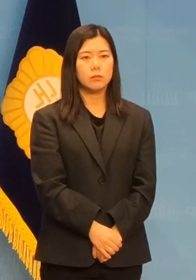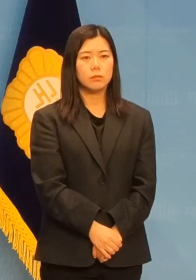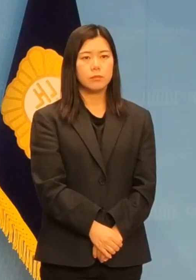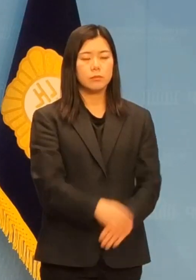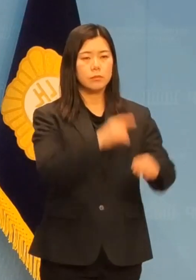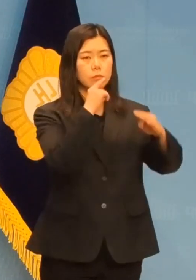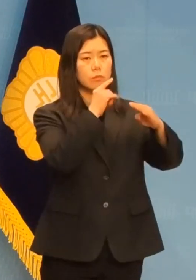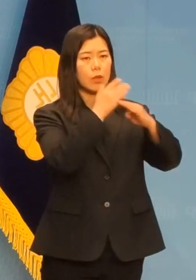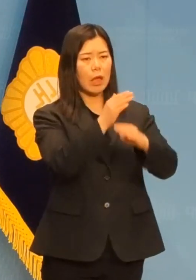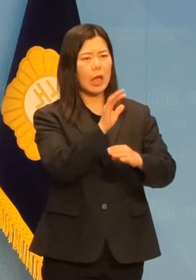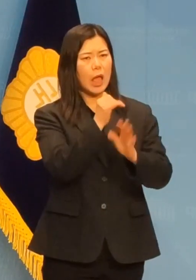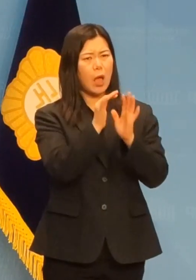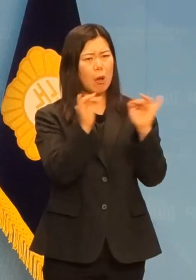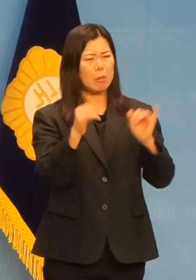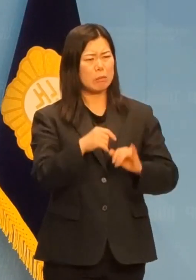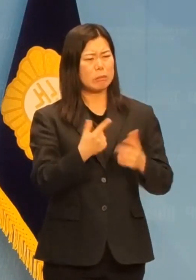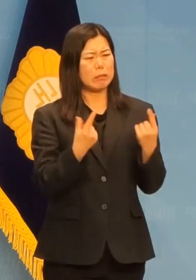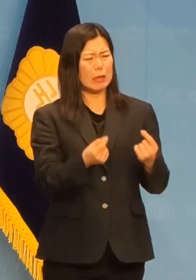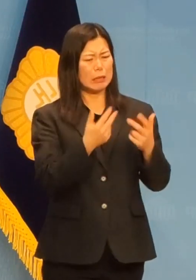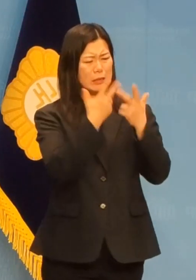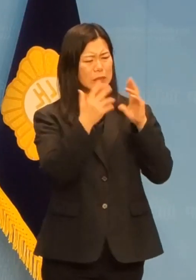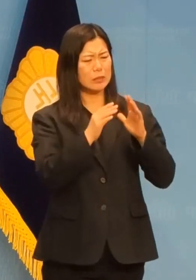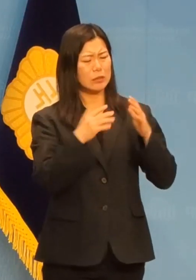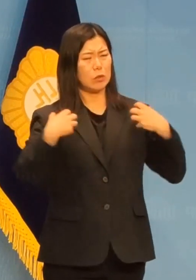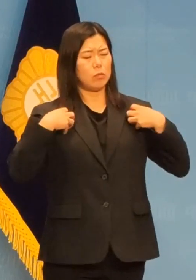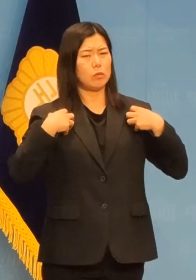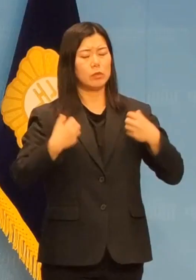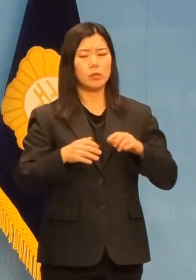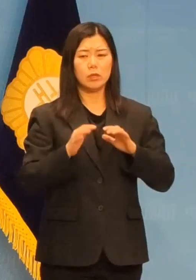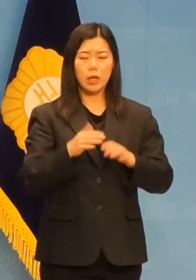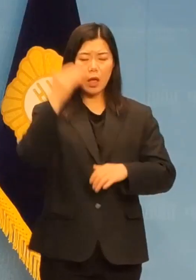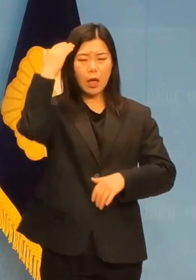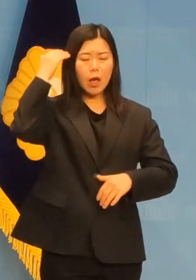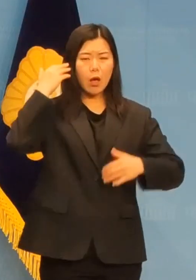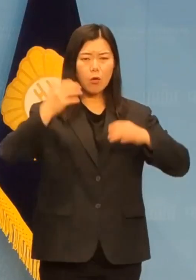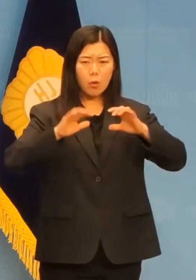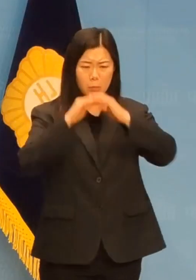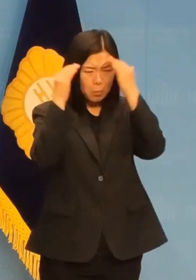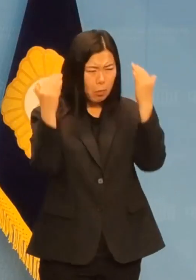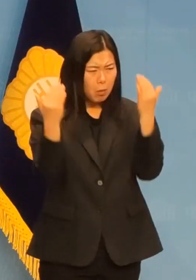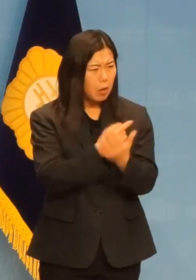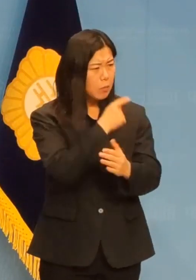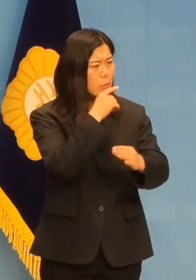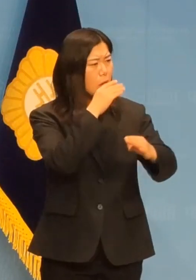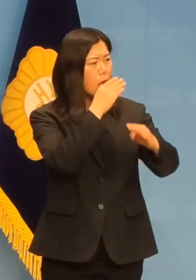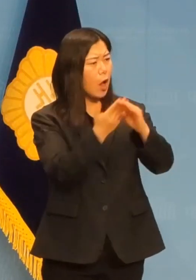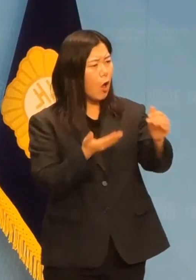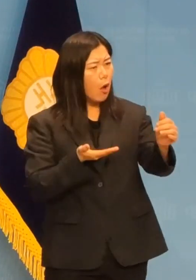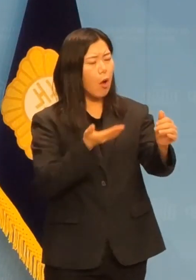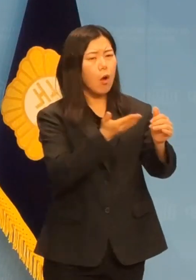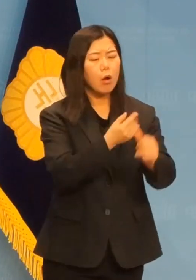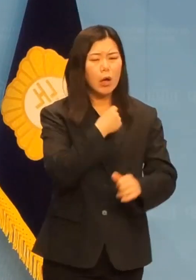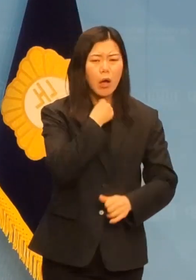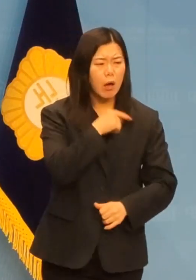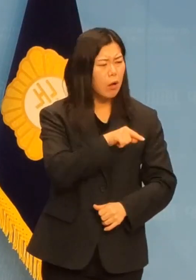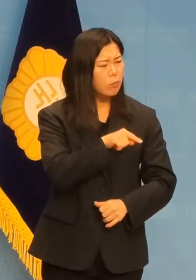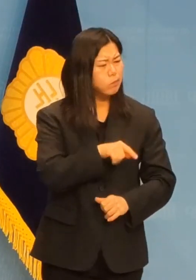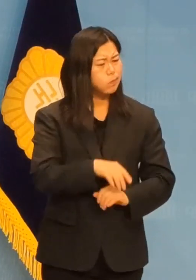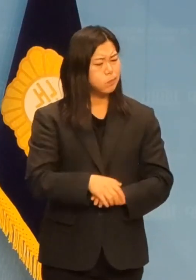북한 대변인을 자처하는 이재명 정권, 대한민국을 통째로 북한에 갖다 바치려는 위험한